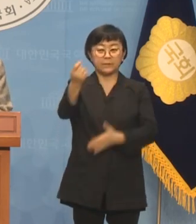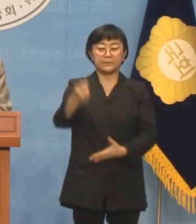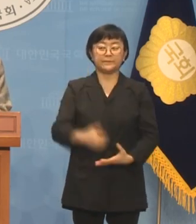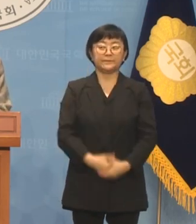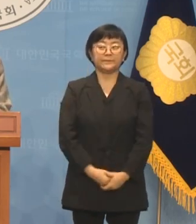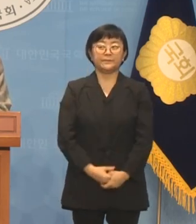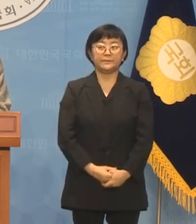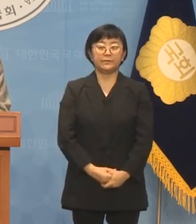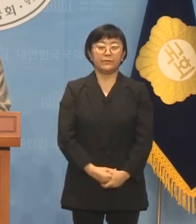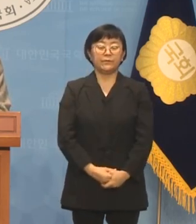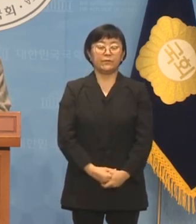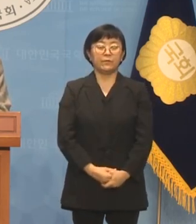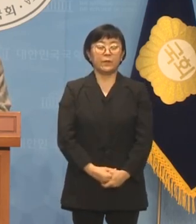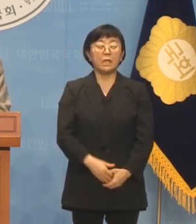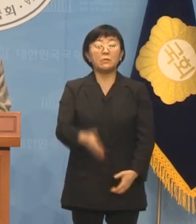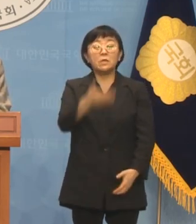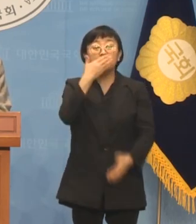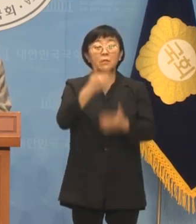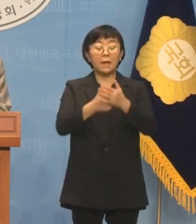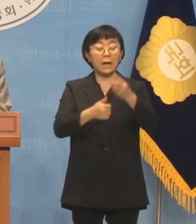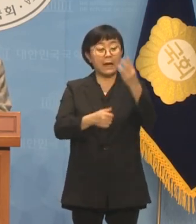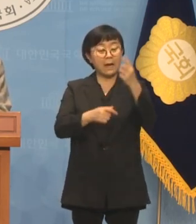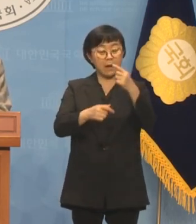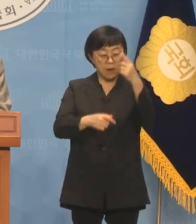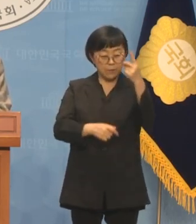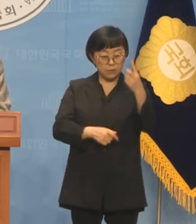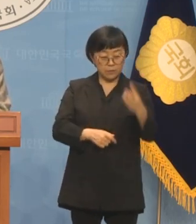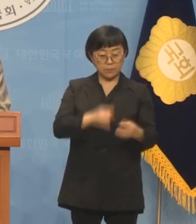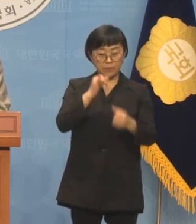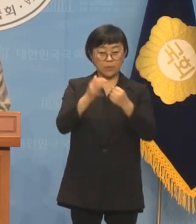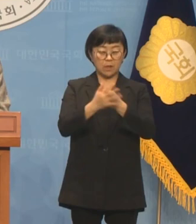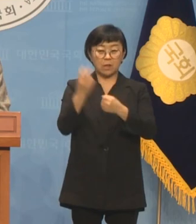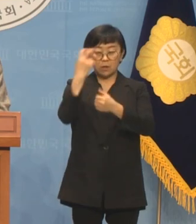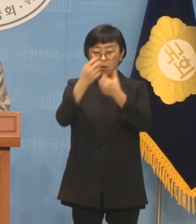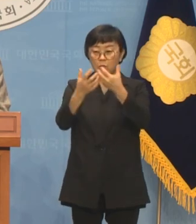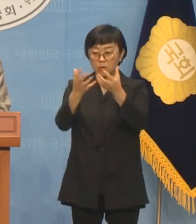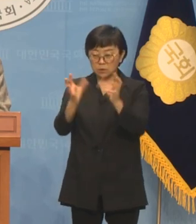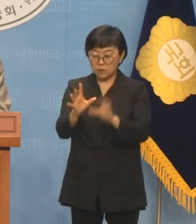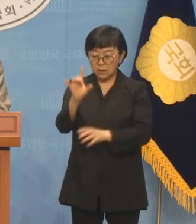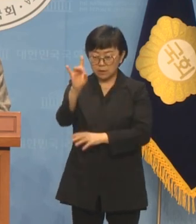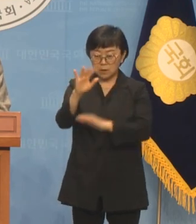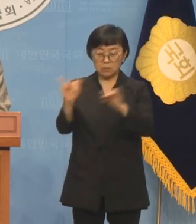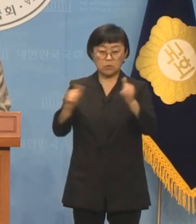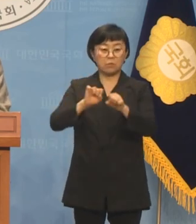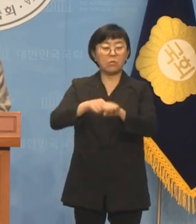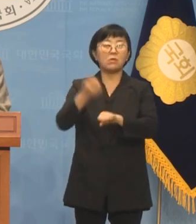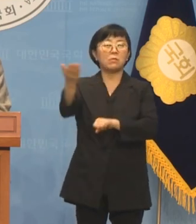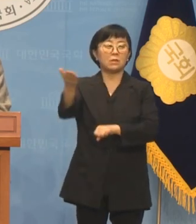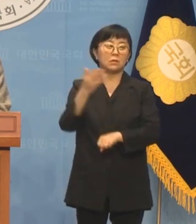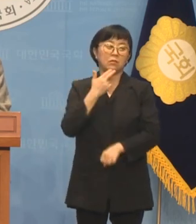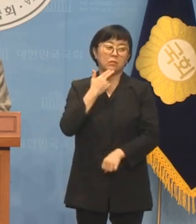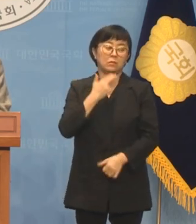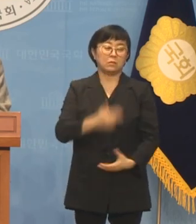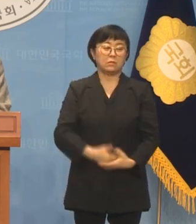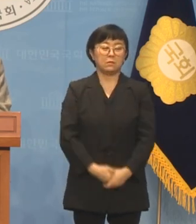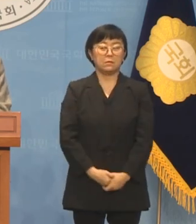아닙니까? 입틀막 사면탈을 하는 동안 경호처 직원 누구 하나 징계받지